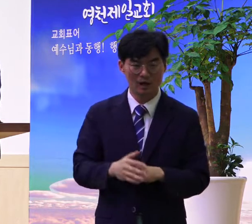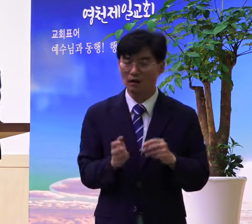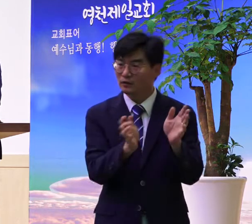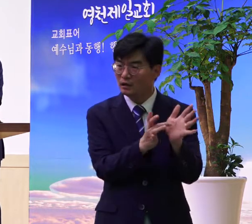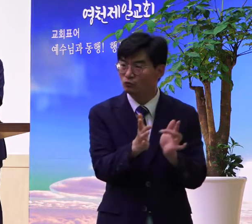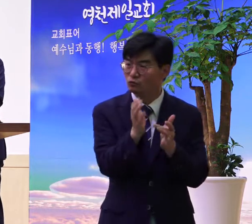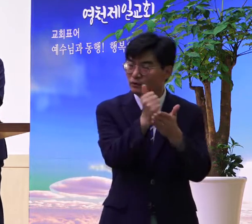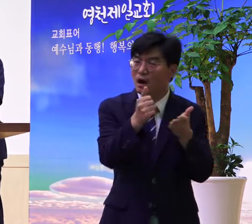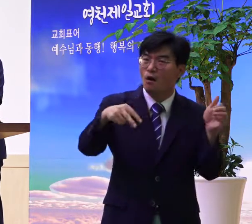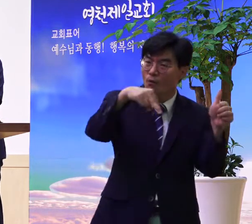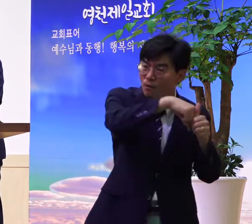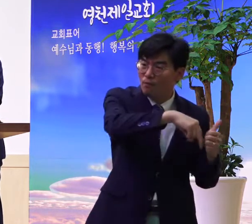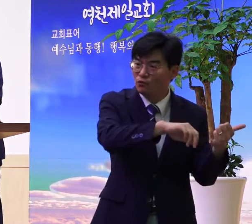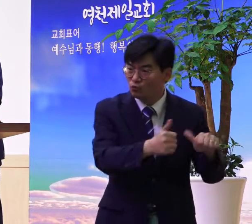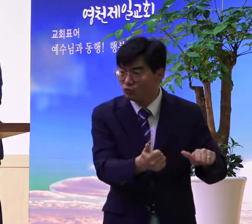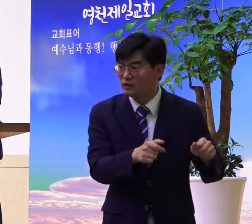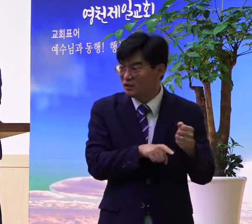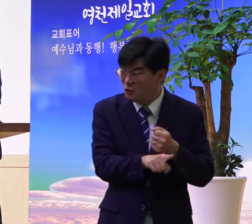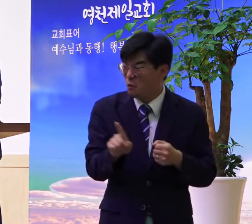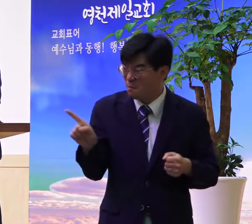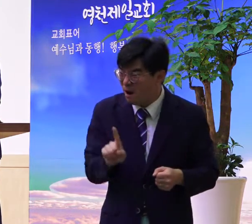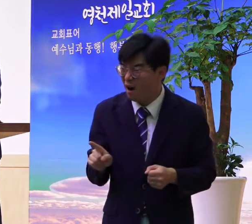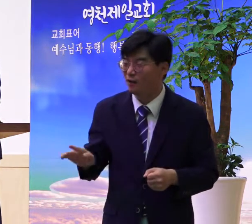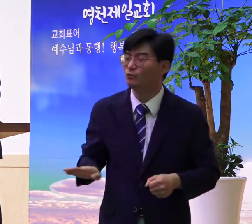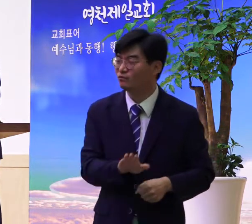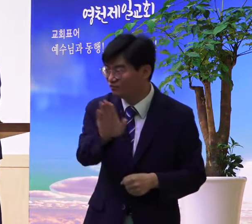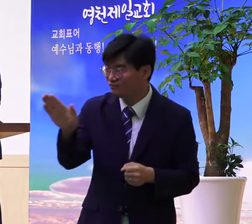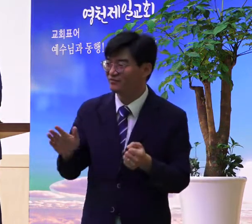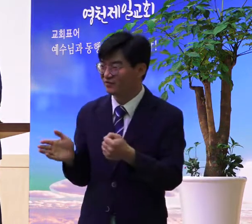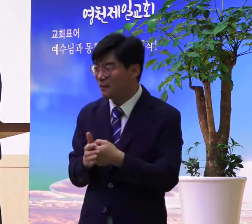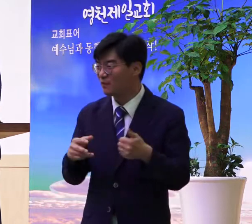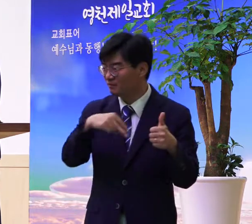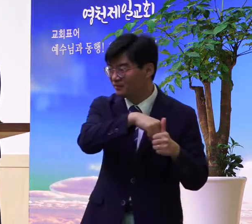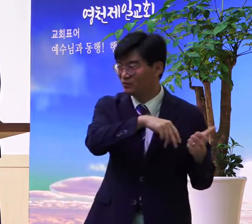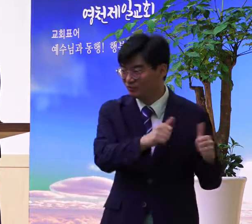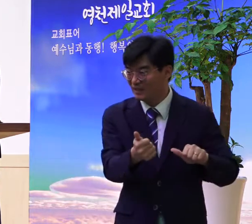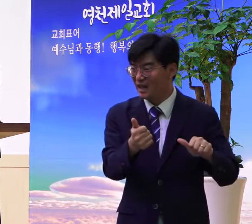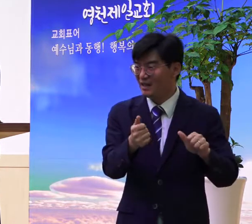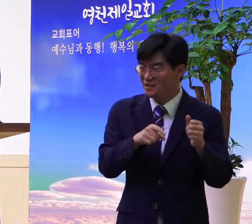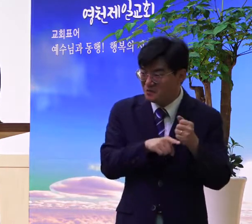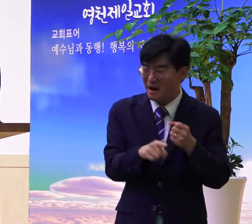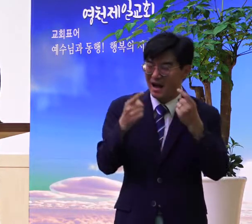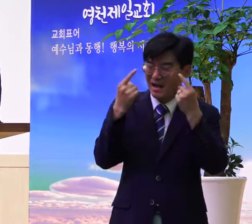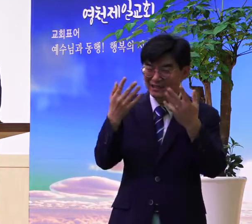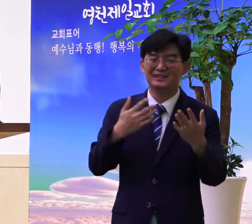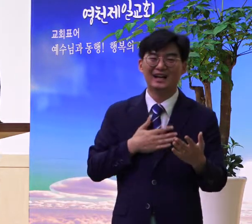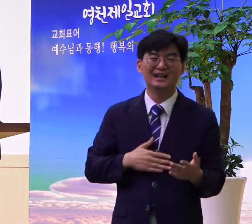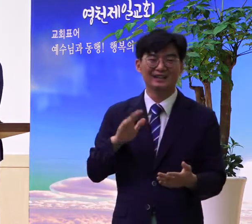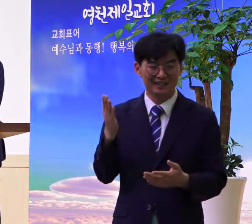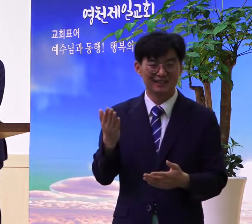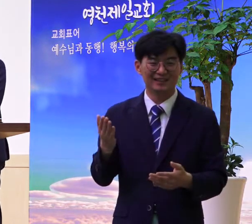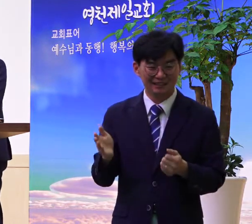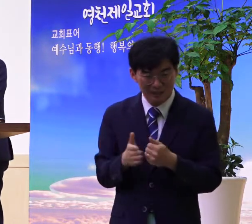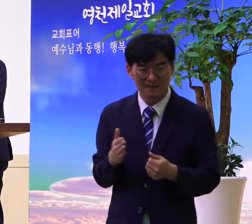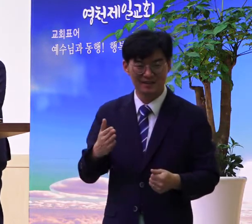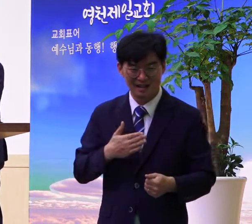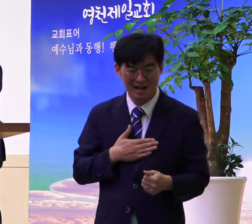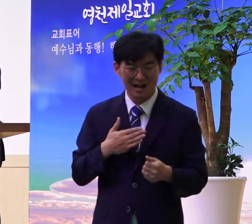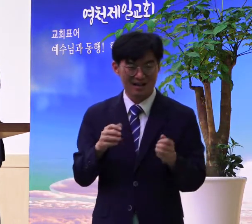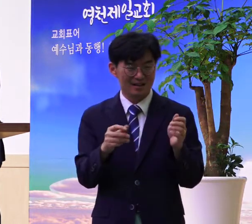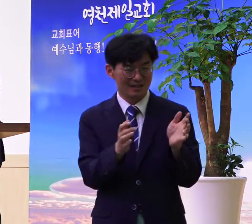사랑을 깨달았기 때문에 바울은 그렇게 자신도 예수님을 사랑하며 예수님을 위한 전쟁에 제사를 드리며